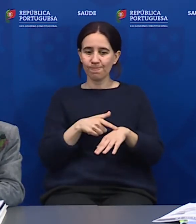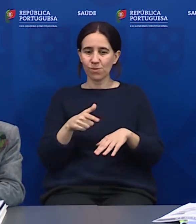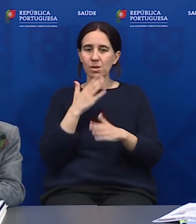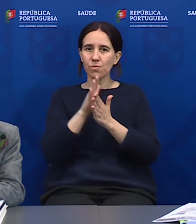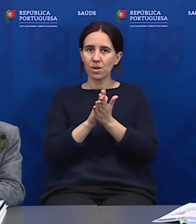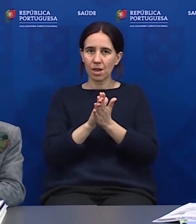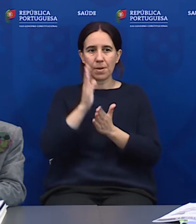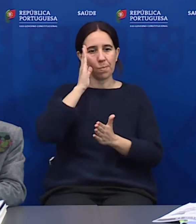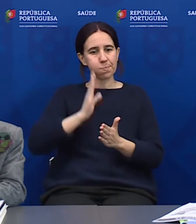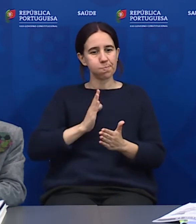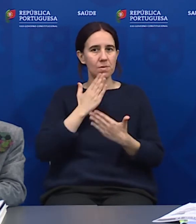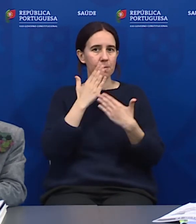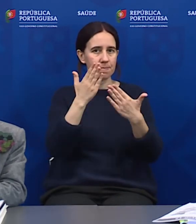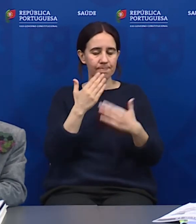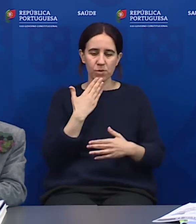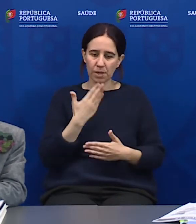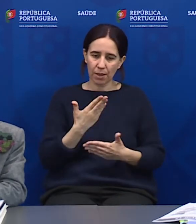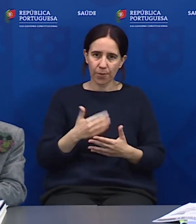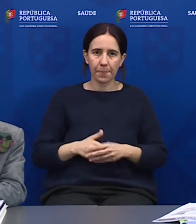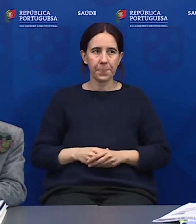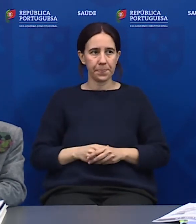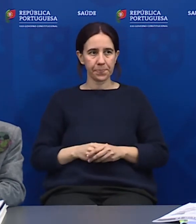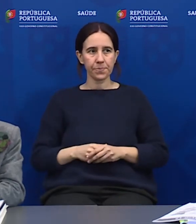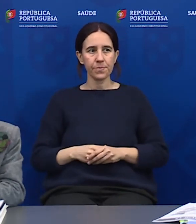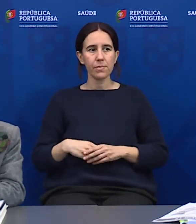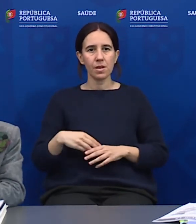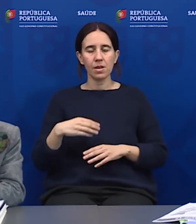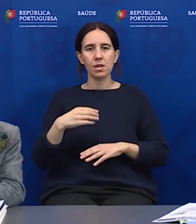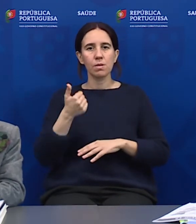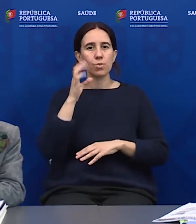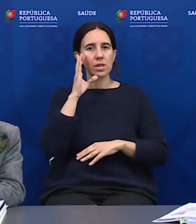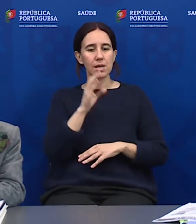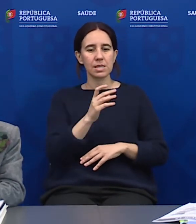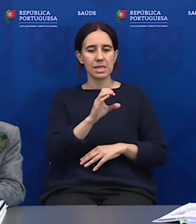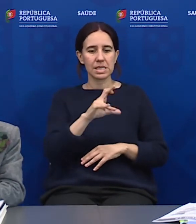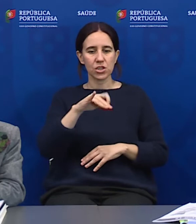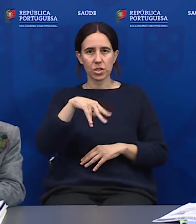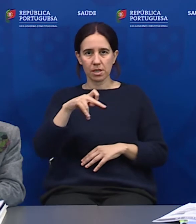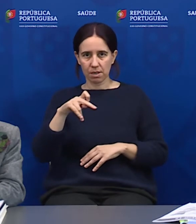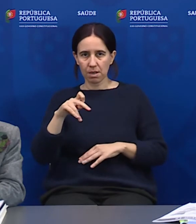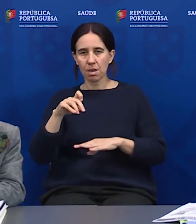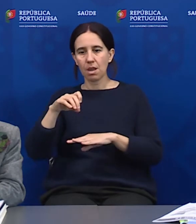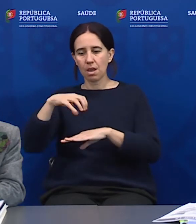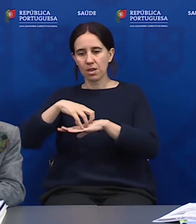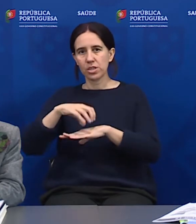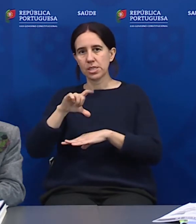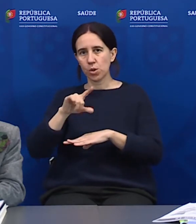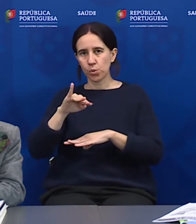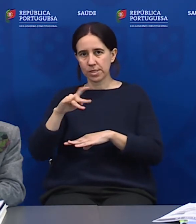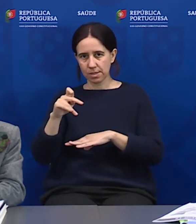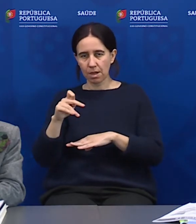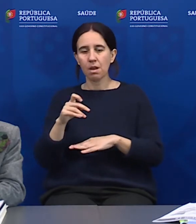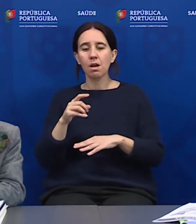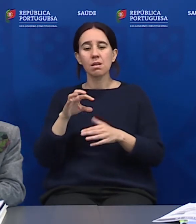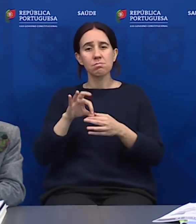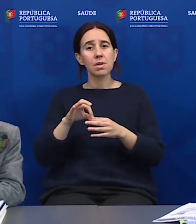para agradecer às Forças Armadas. Muito obrigado. Boa tarde, Cristina Cardoso, da Agência Lusa. Tendo em conta que amanhã entram em vigor as